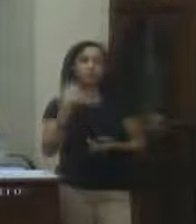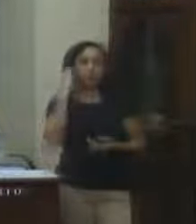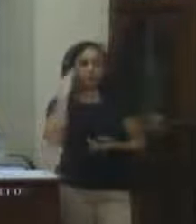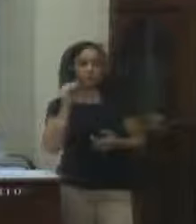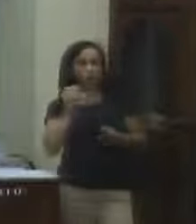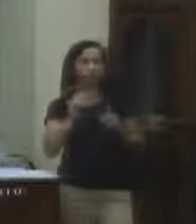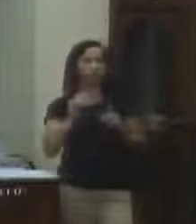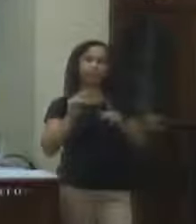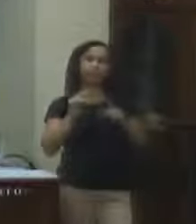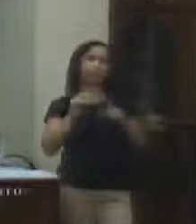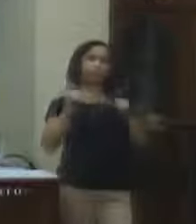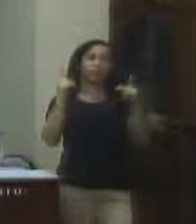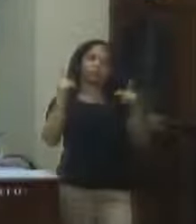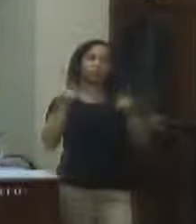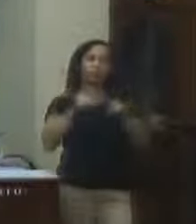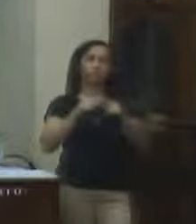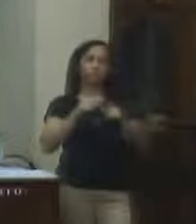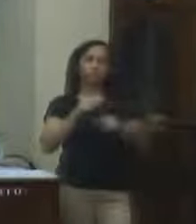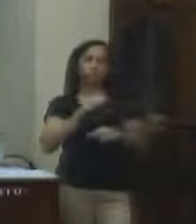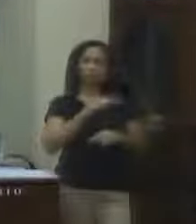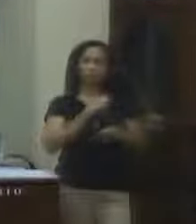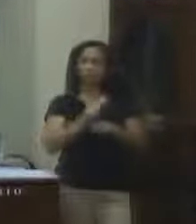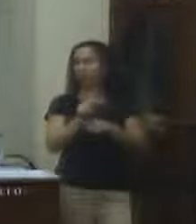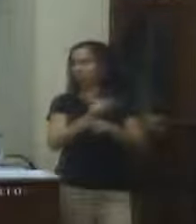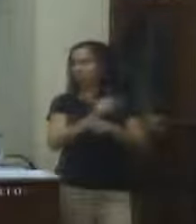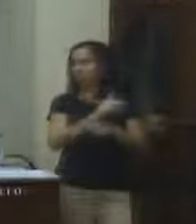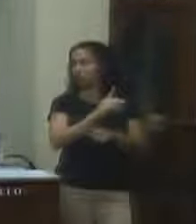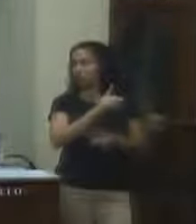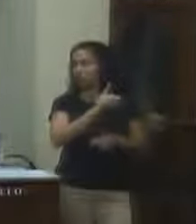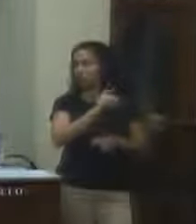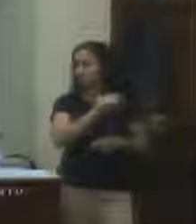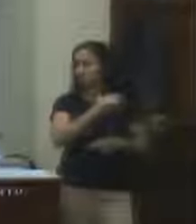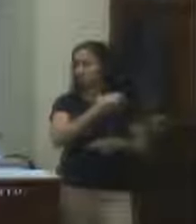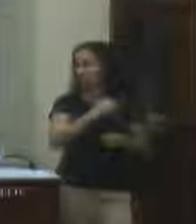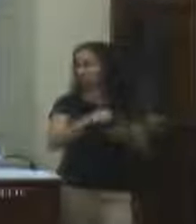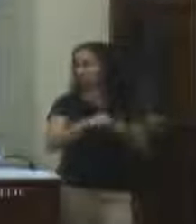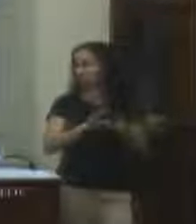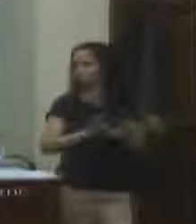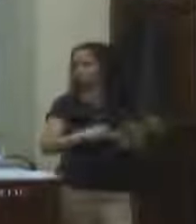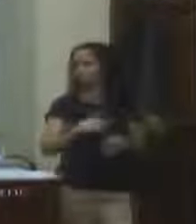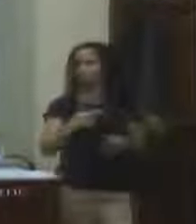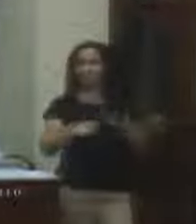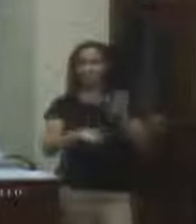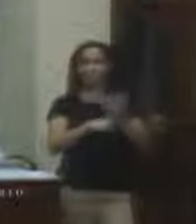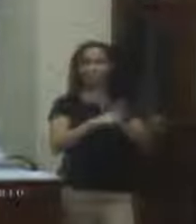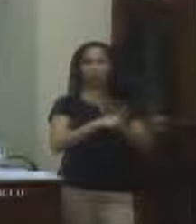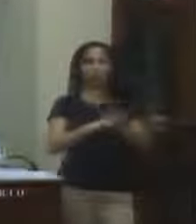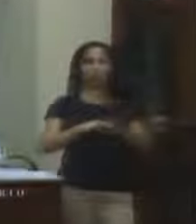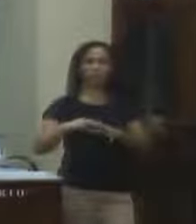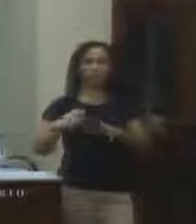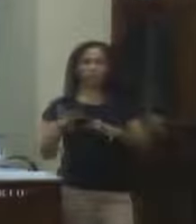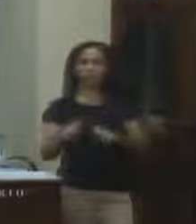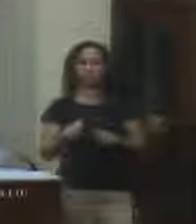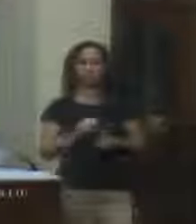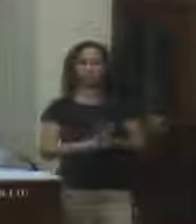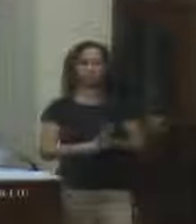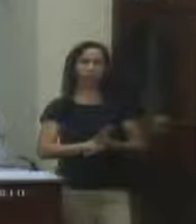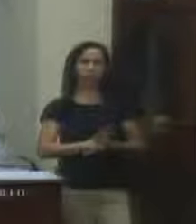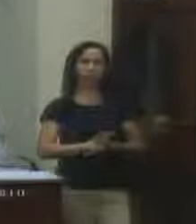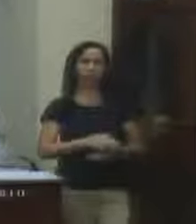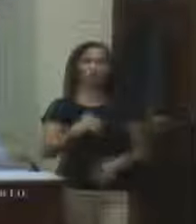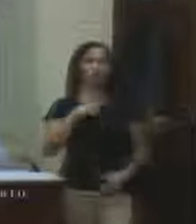interpretado que o fiscal ad hoc possa não ter alguma legalidade num todo, mas,